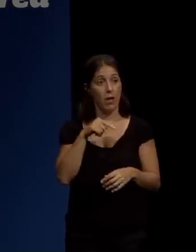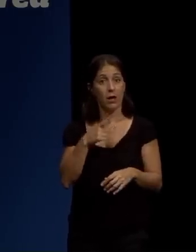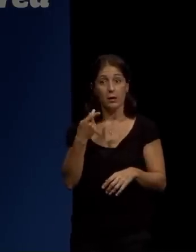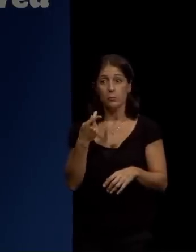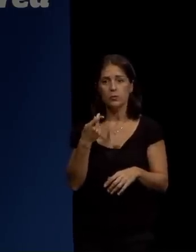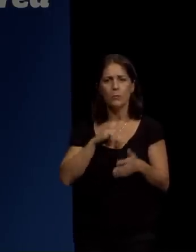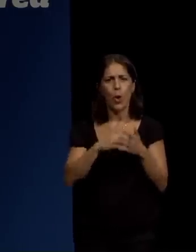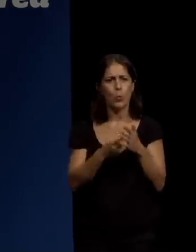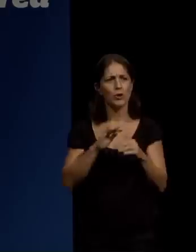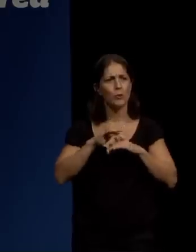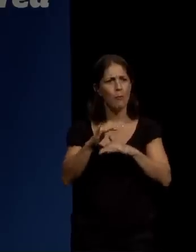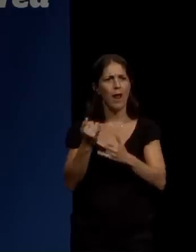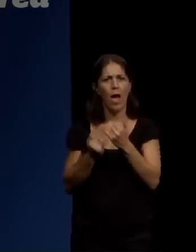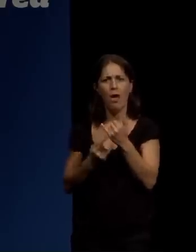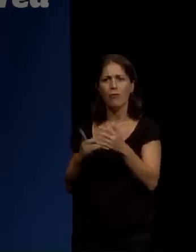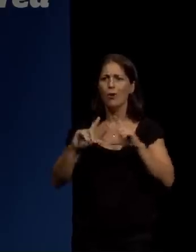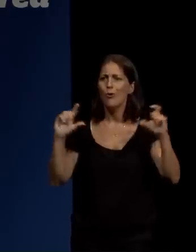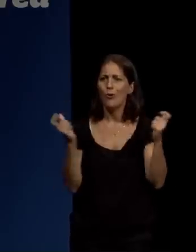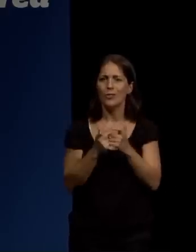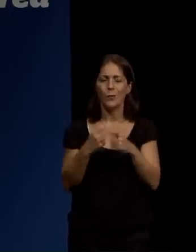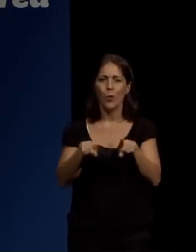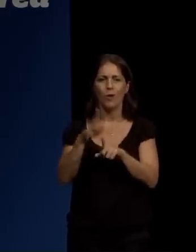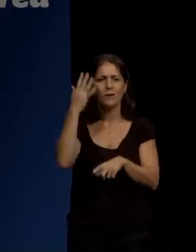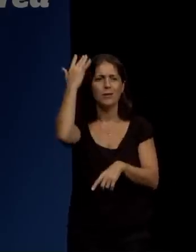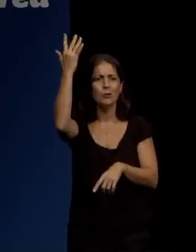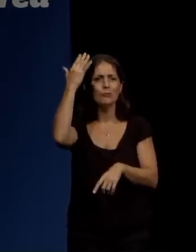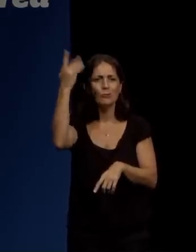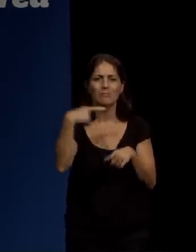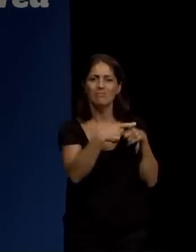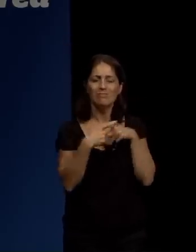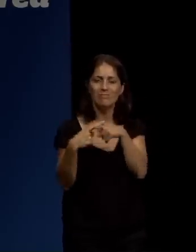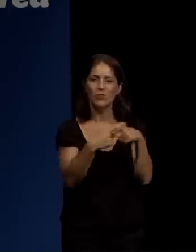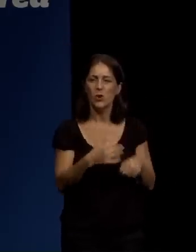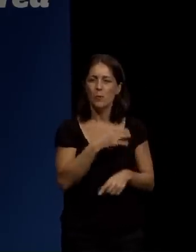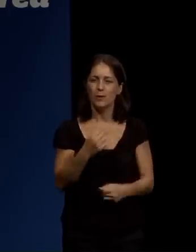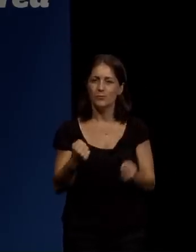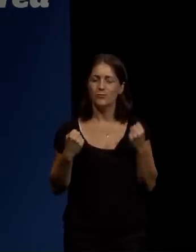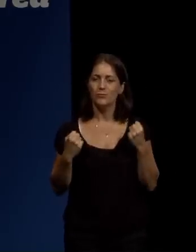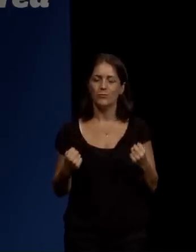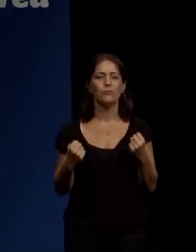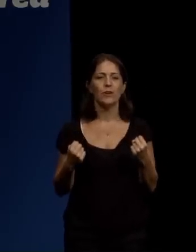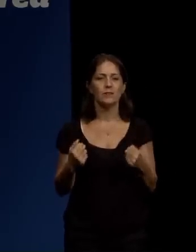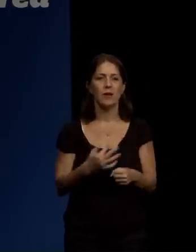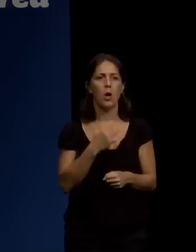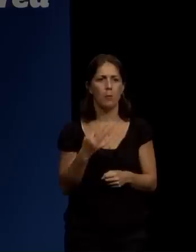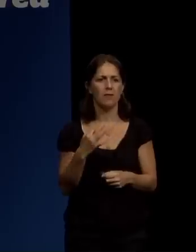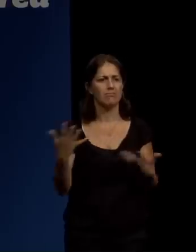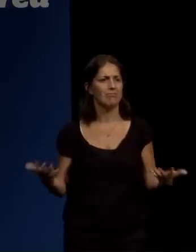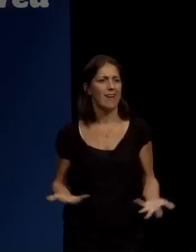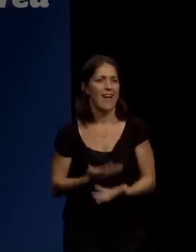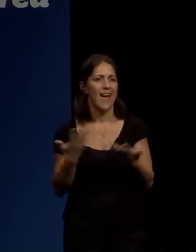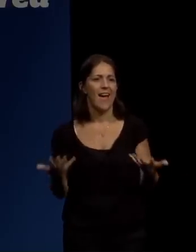Marea deste proxecto colectivo, que é unha ilusión compartida, que é unha fortaleza, e que quere ser un ánimo, que quere